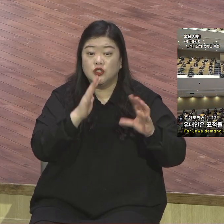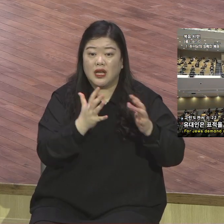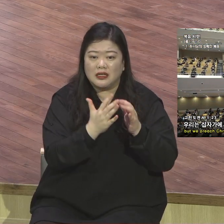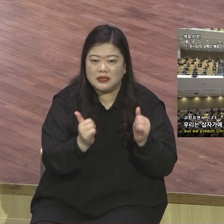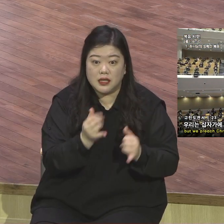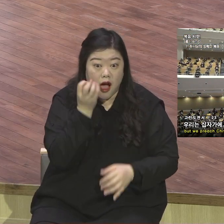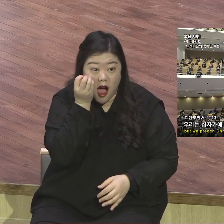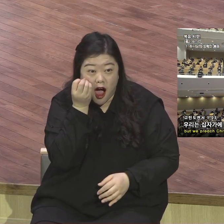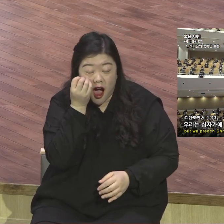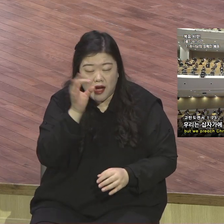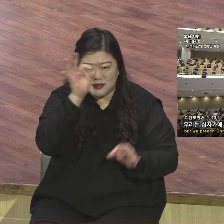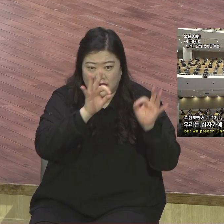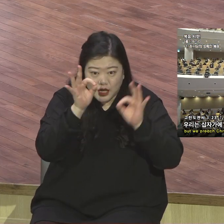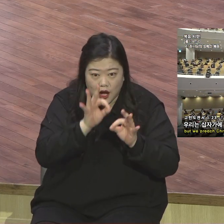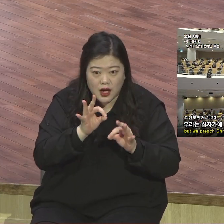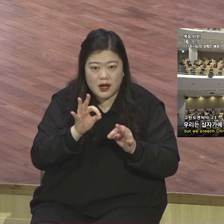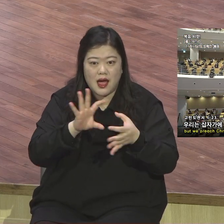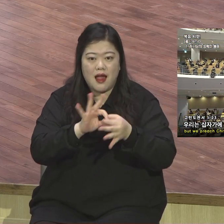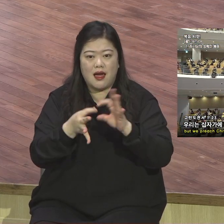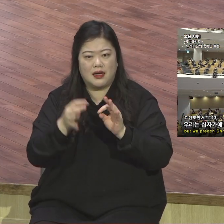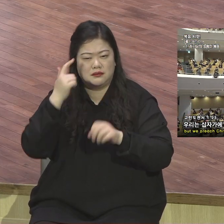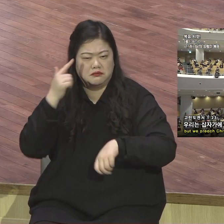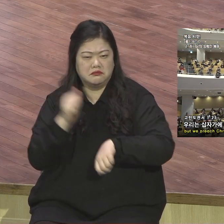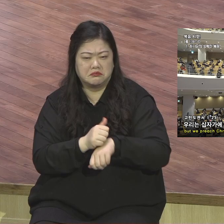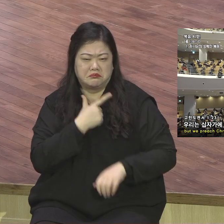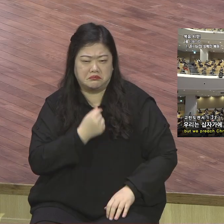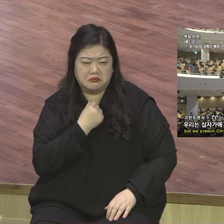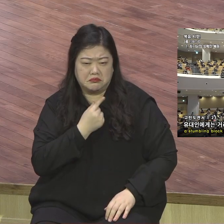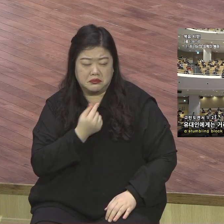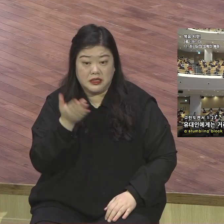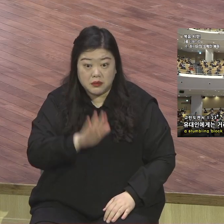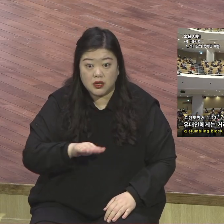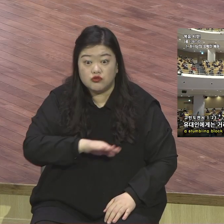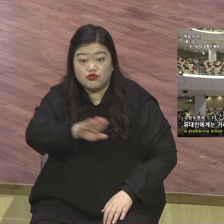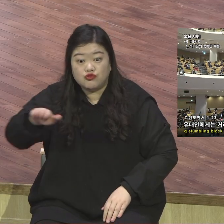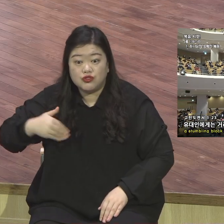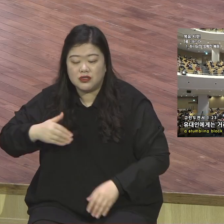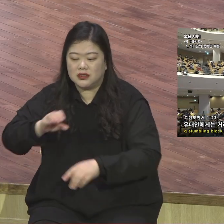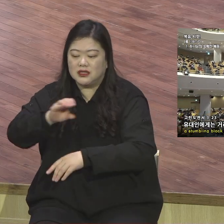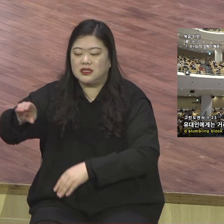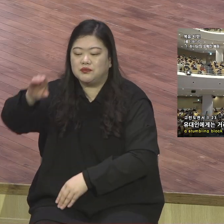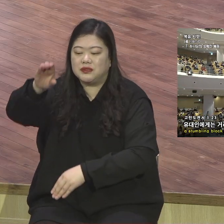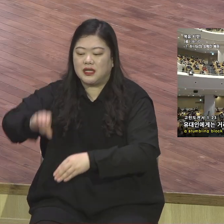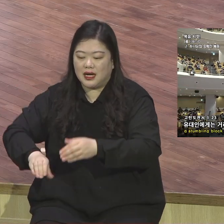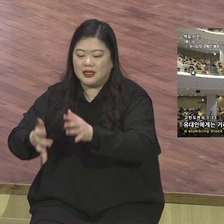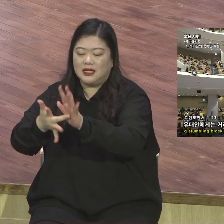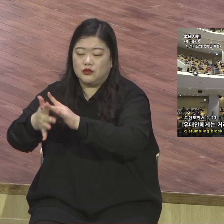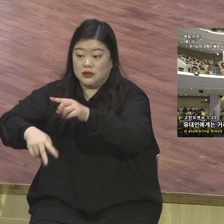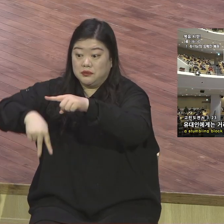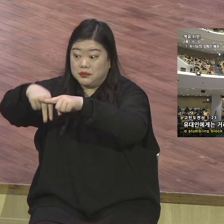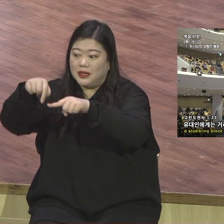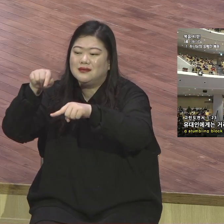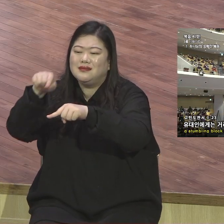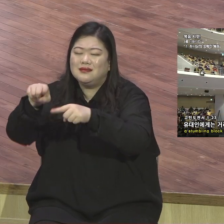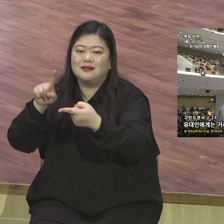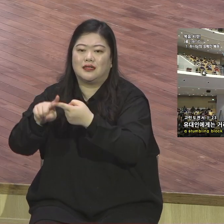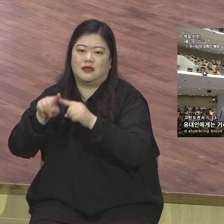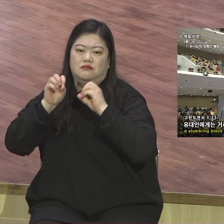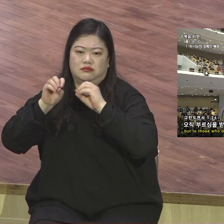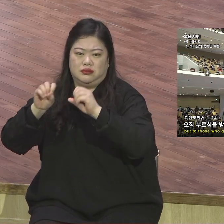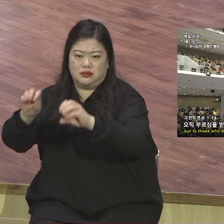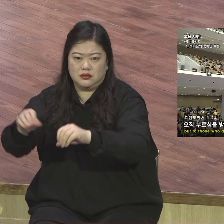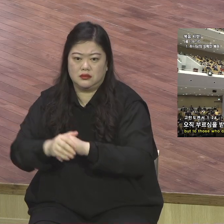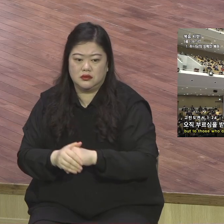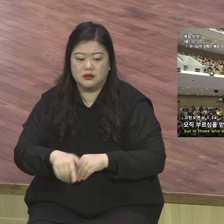헬라인은 지혜를 찾으나 우리는 십자가에 못 박힌 그리스도를 전하니 유대인에게는 그리스도는 것이요 이방인에게는